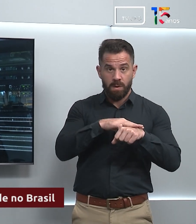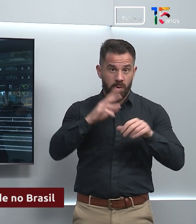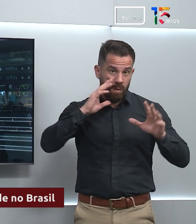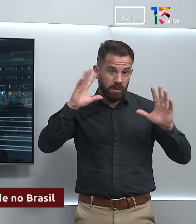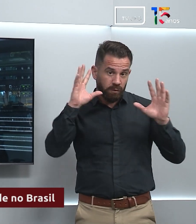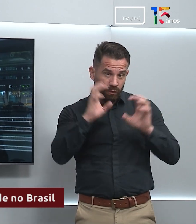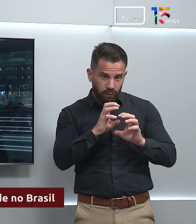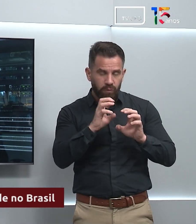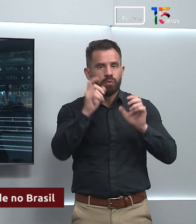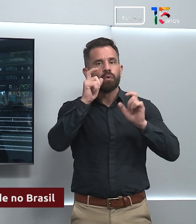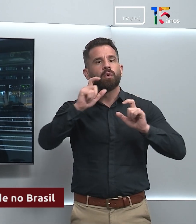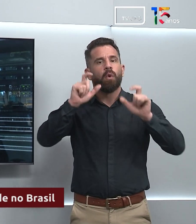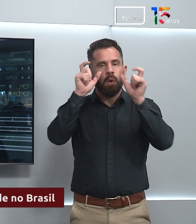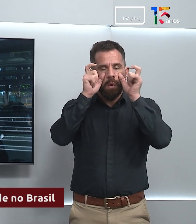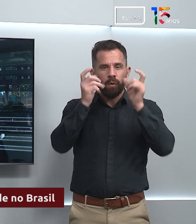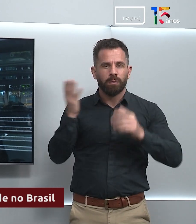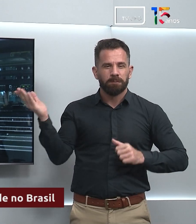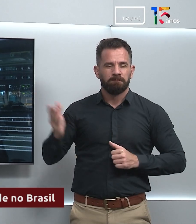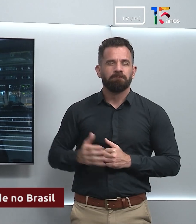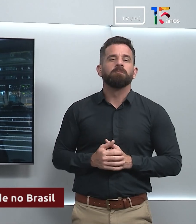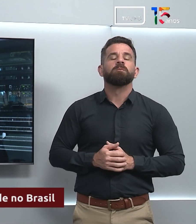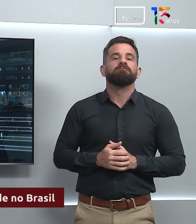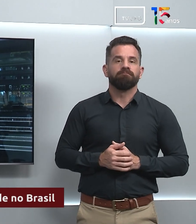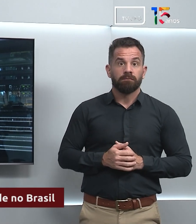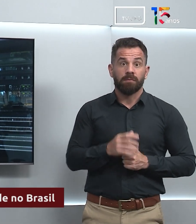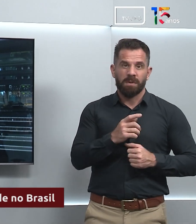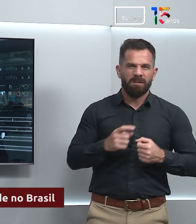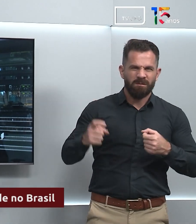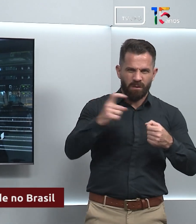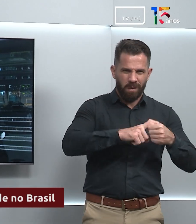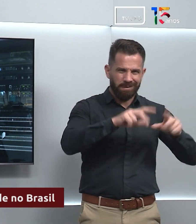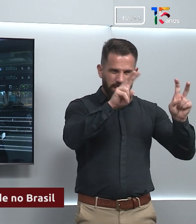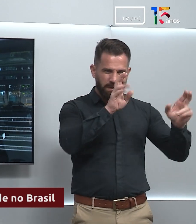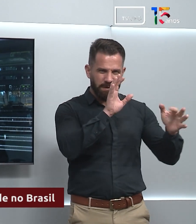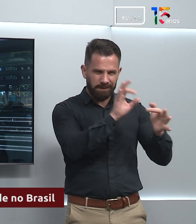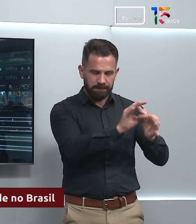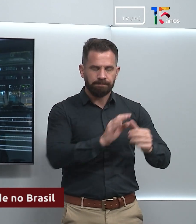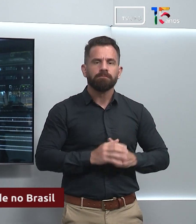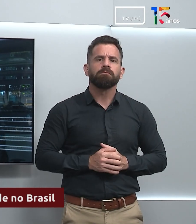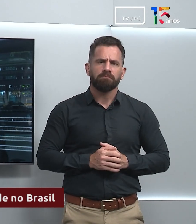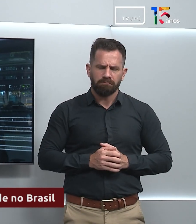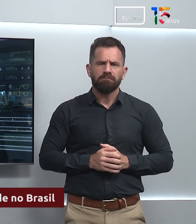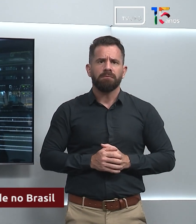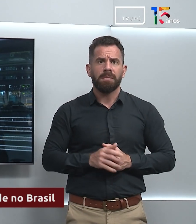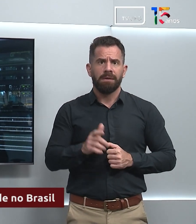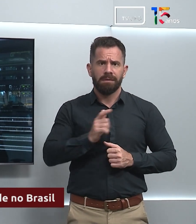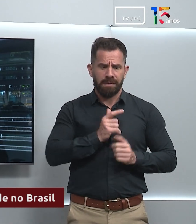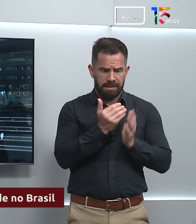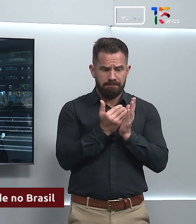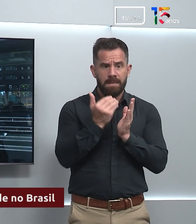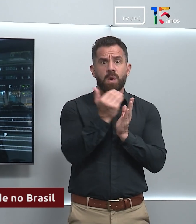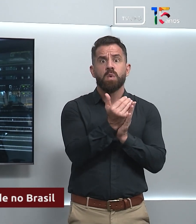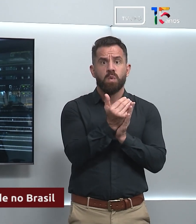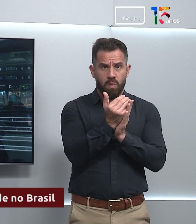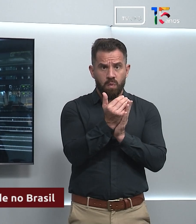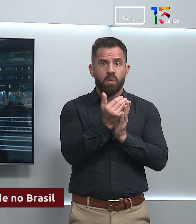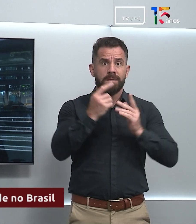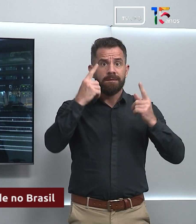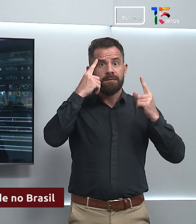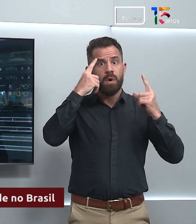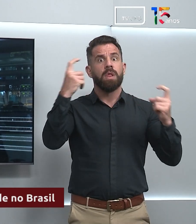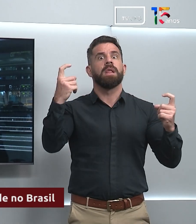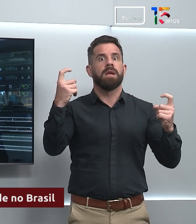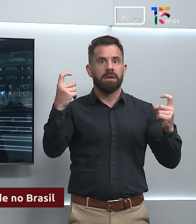e estou usando um óculos hoje. Fato é que a quantidade de casos de violência subiu mais de 200 em